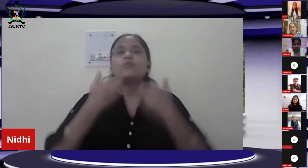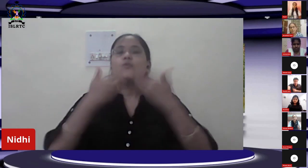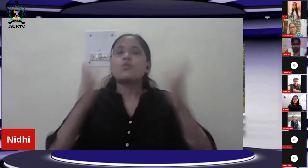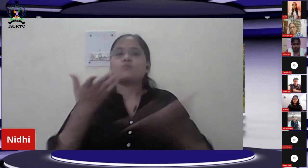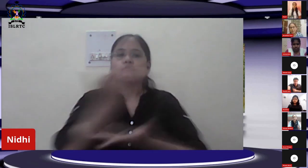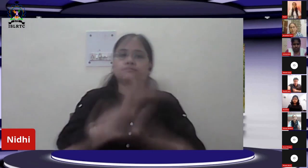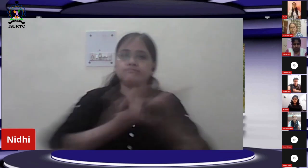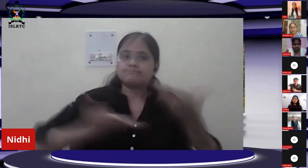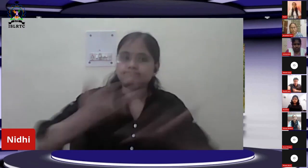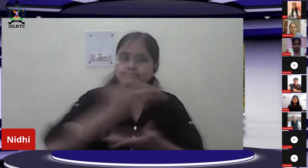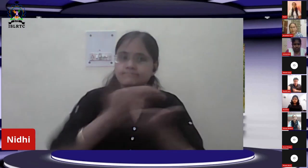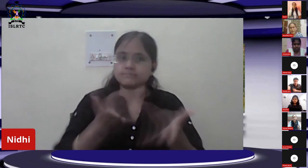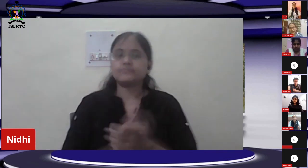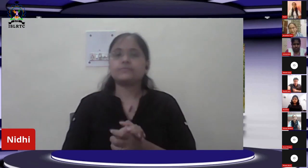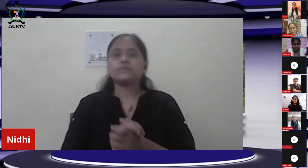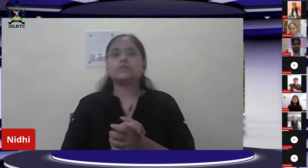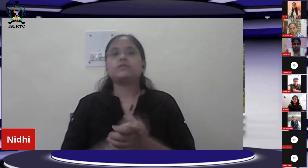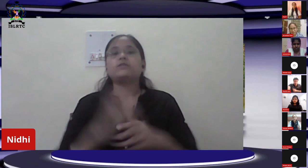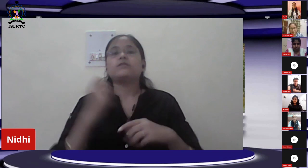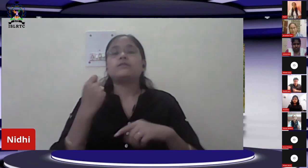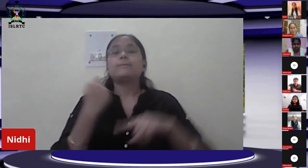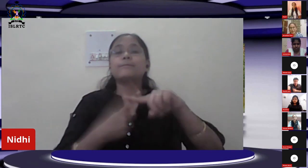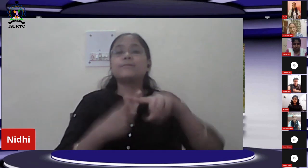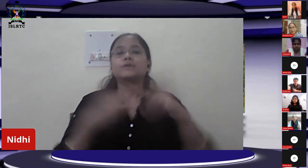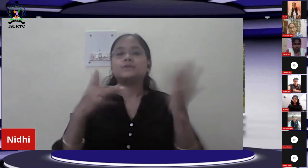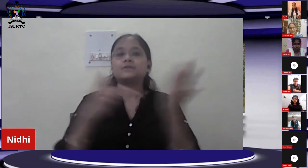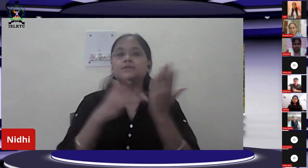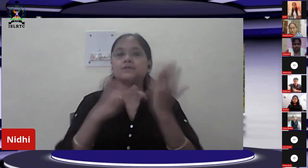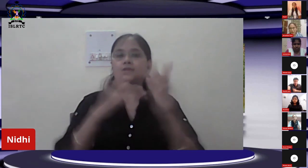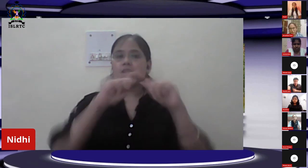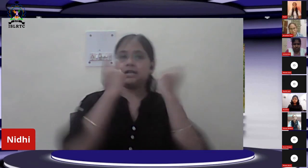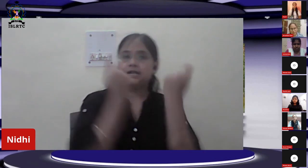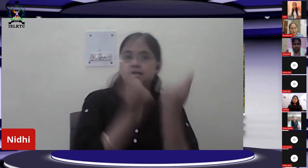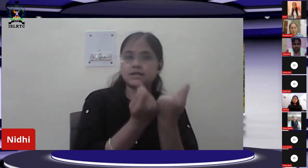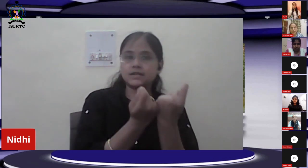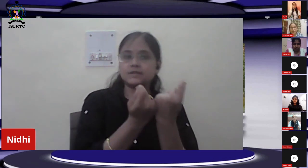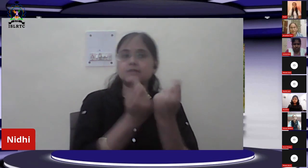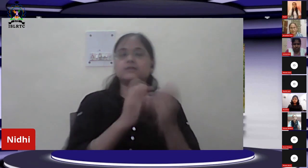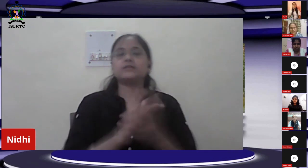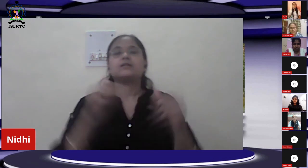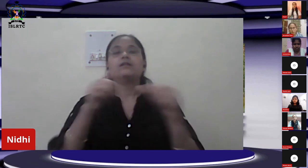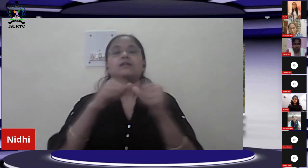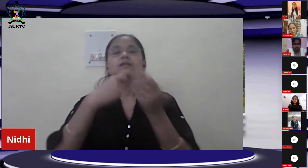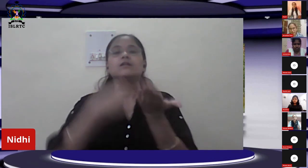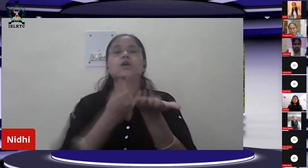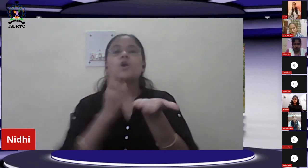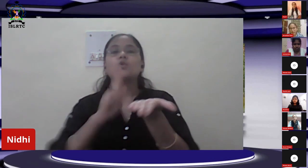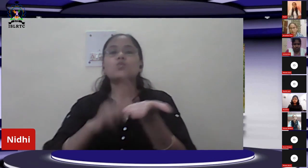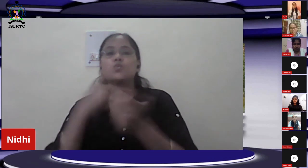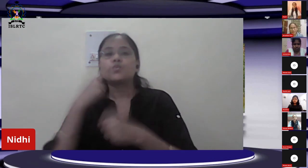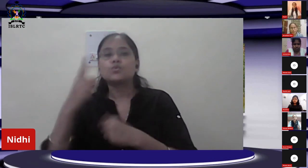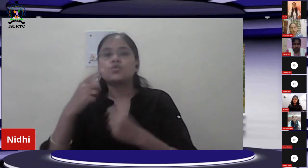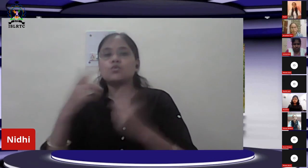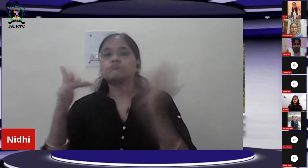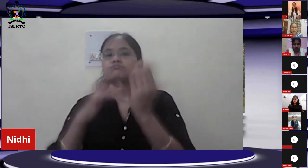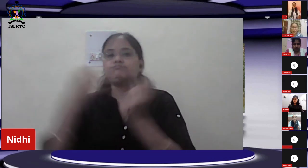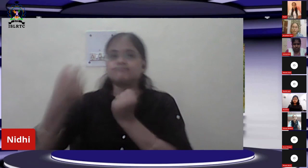और साथ में हमारी जो टेक्निकल टीम मतलब टेक्निकल में जो अरुण जी ने हमें टेक्निकल सपोर्ट प्रदान किया उसके लिए बहुत बहुत थैंक